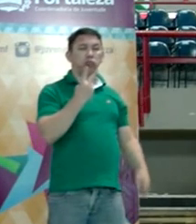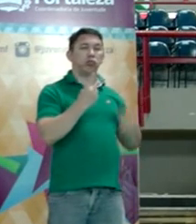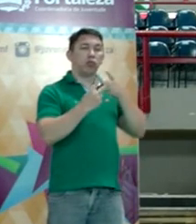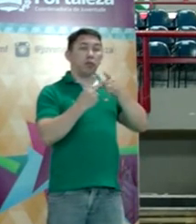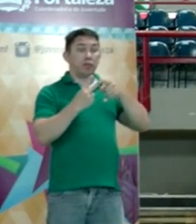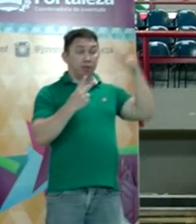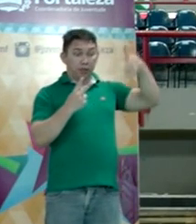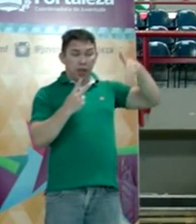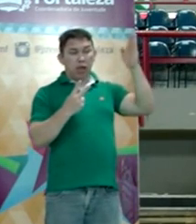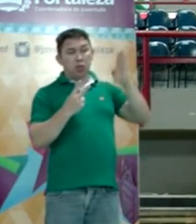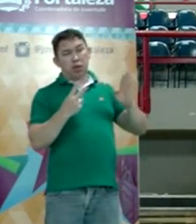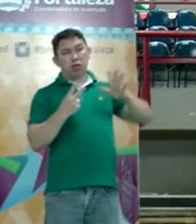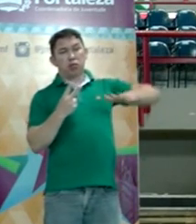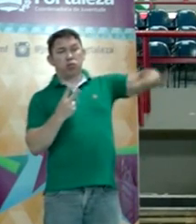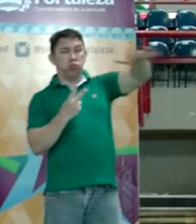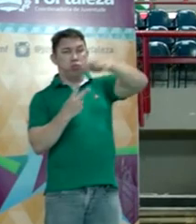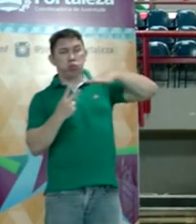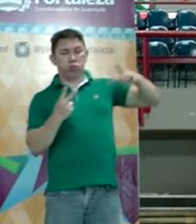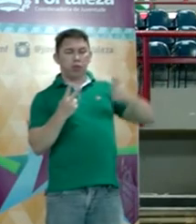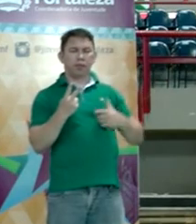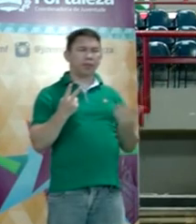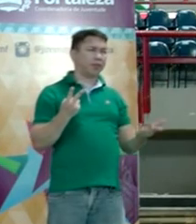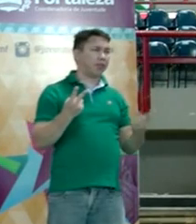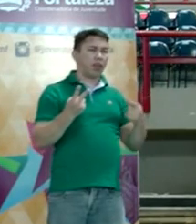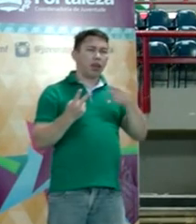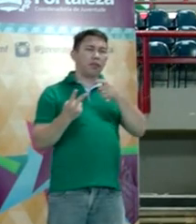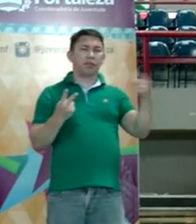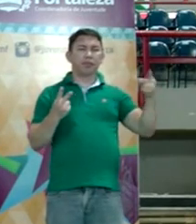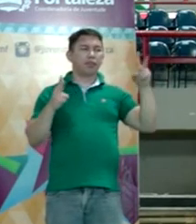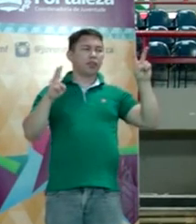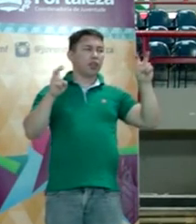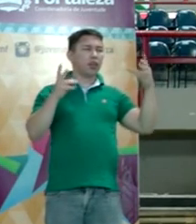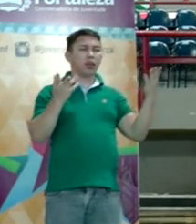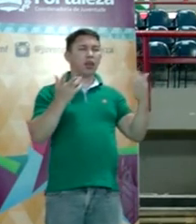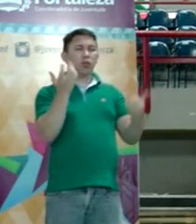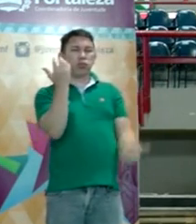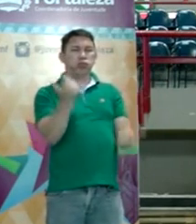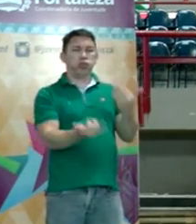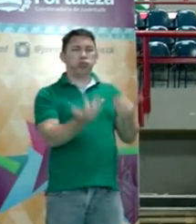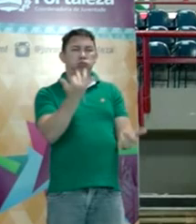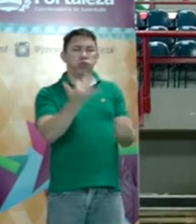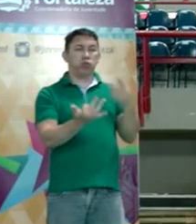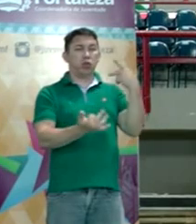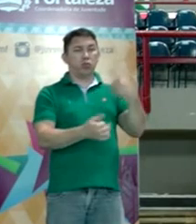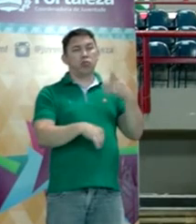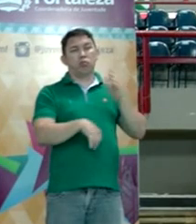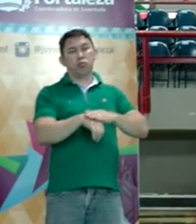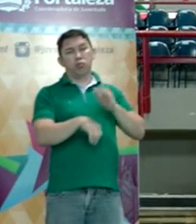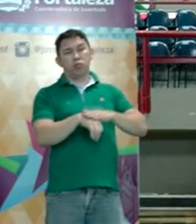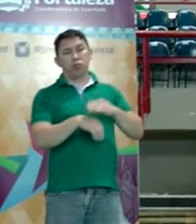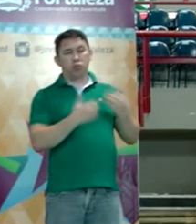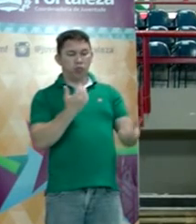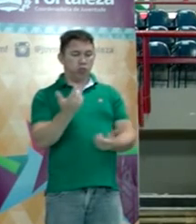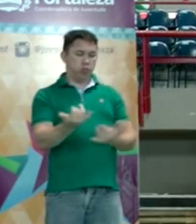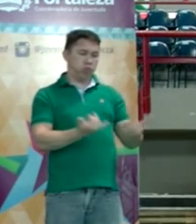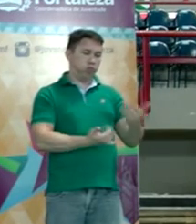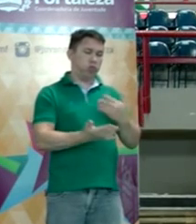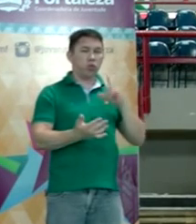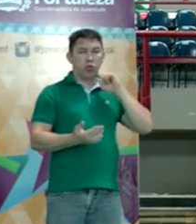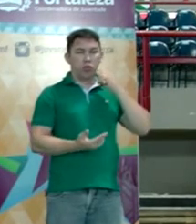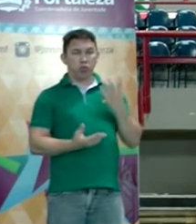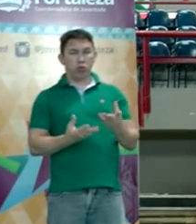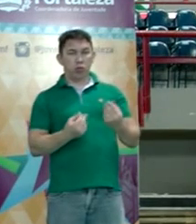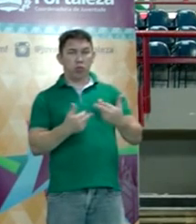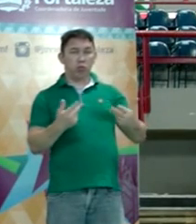nas cidades brasileiras. A gente não lida muito aqui com questão de incineração, o que é uma coisa boa, porque a incineração polui